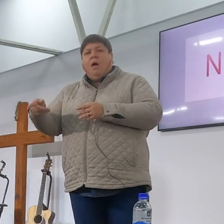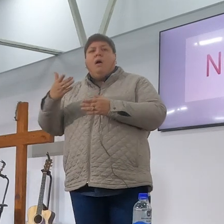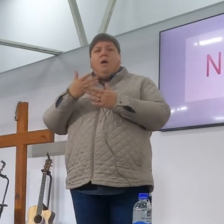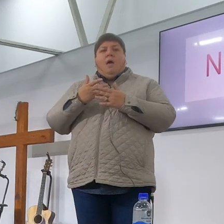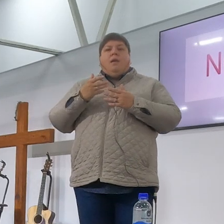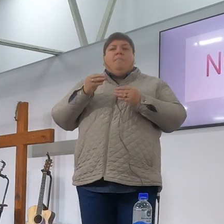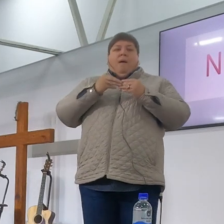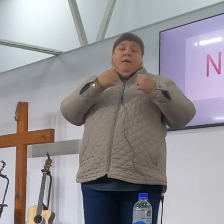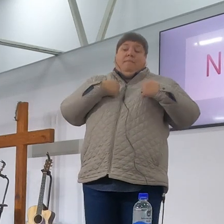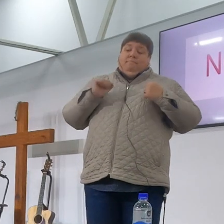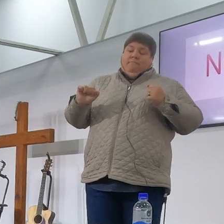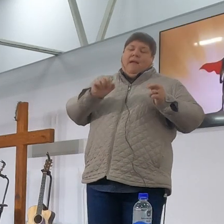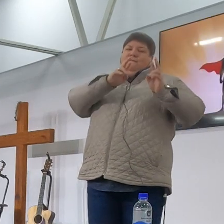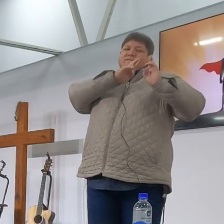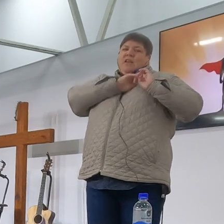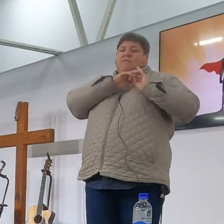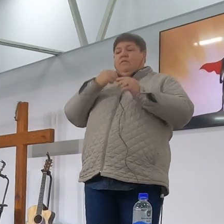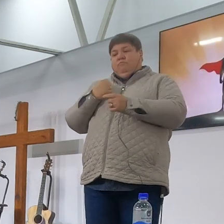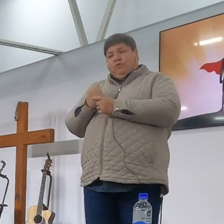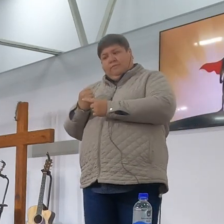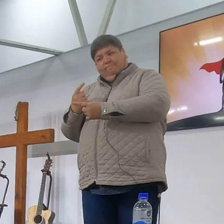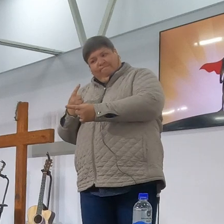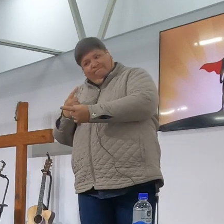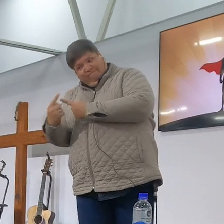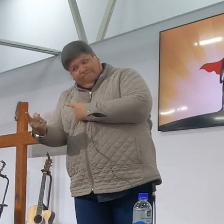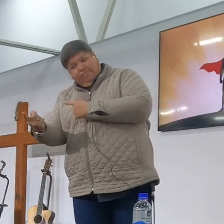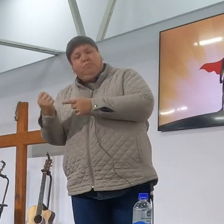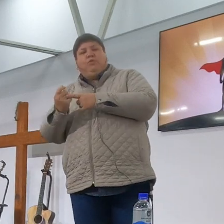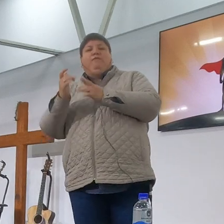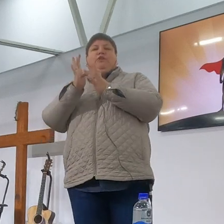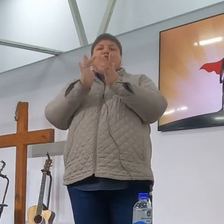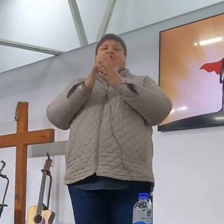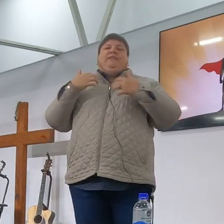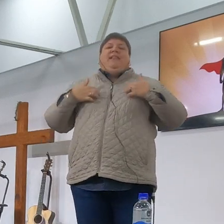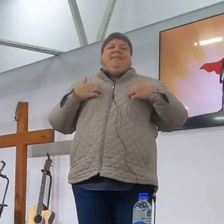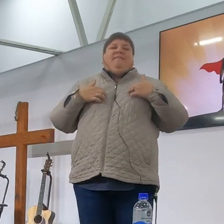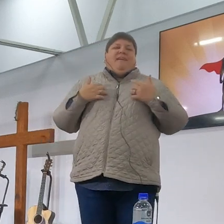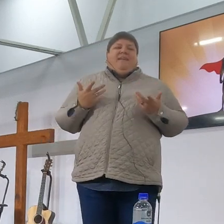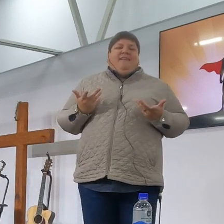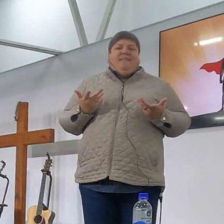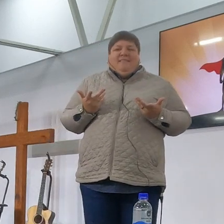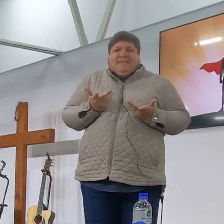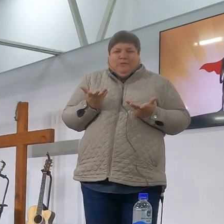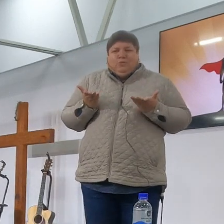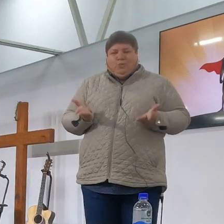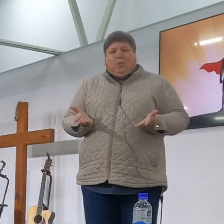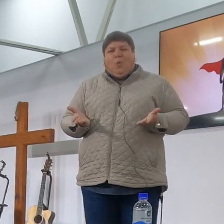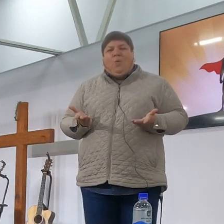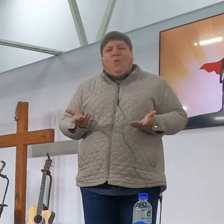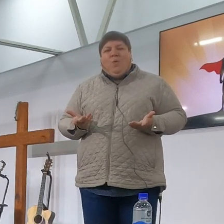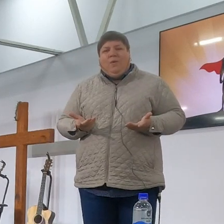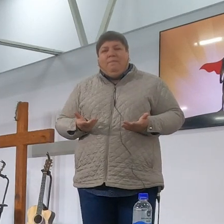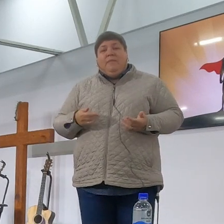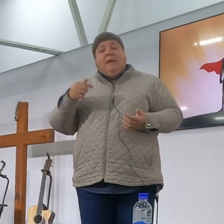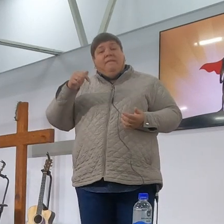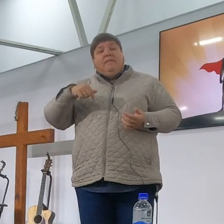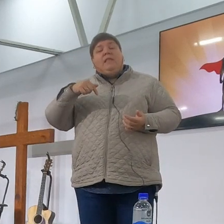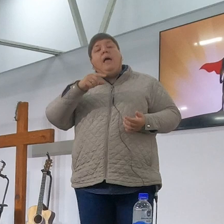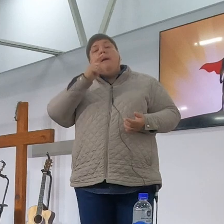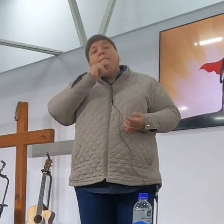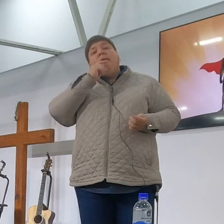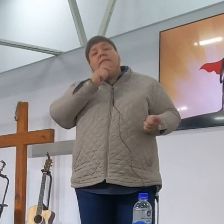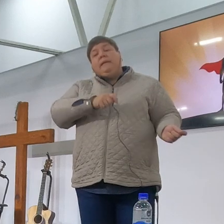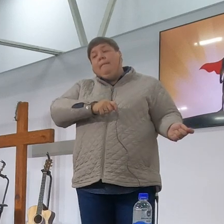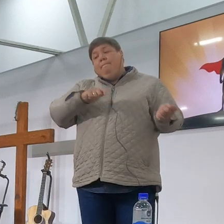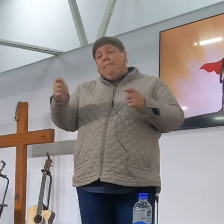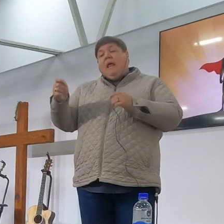ook verantwoordelik vir hulle. Ons moet hulle wen vir Jesus. So, die helde in vandag se verhaal is die mense wat die kinders na Jesus